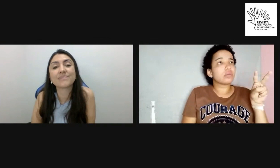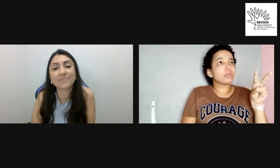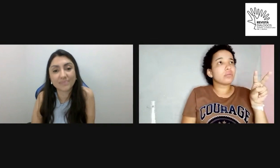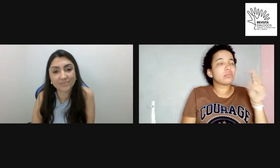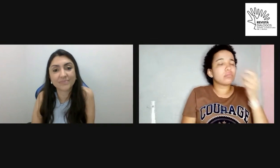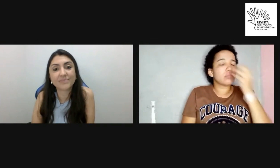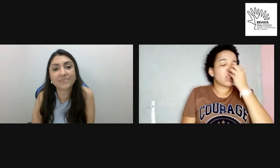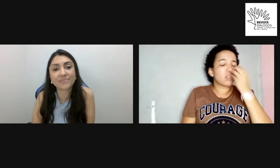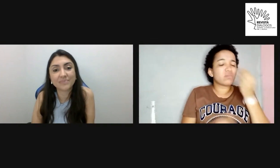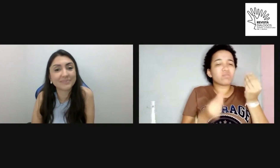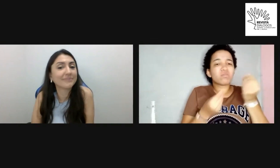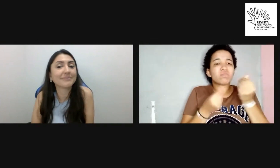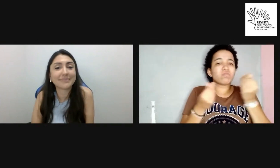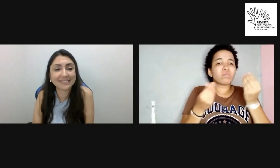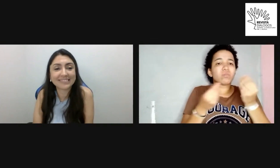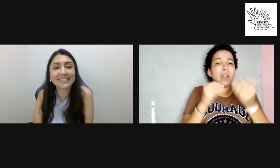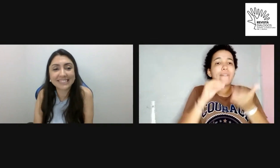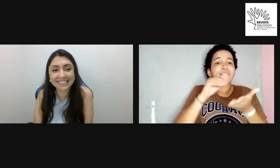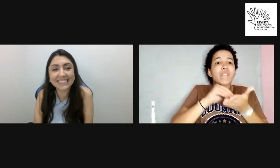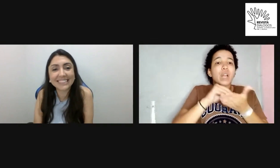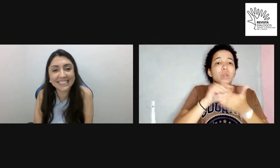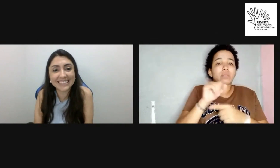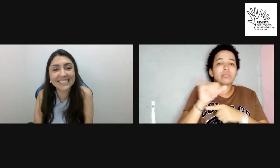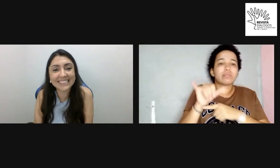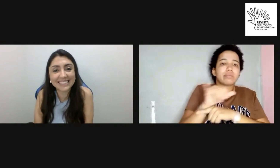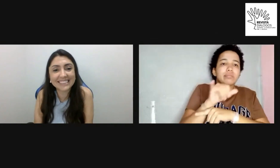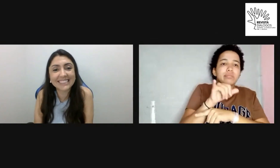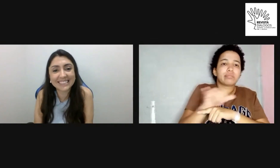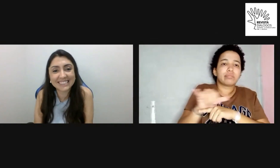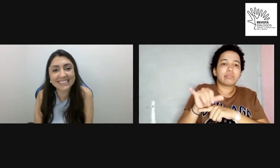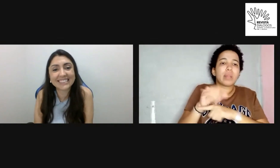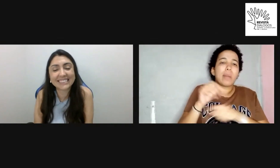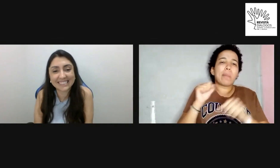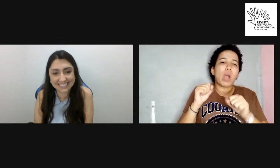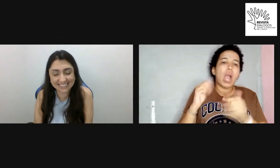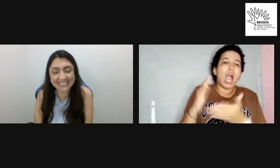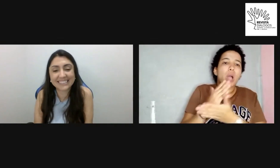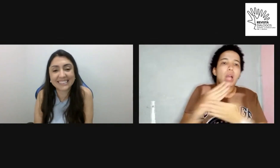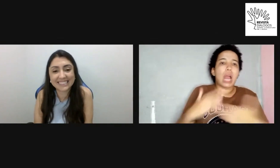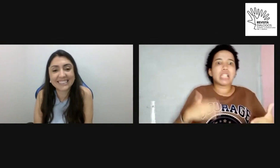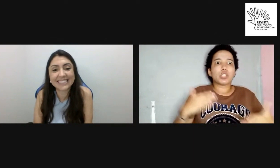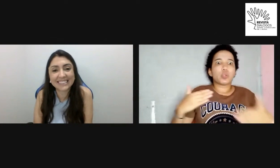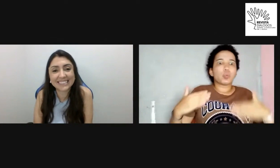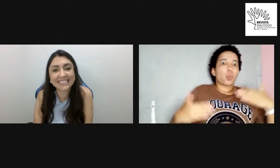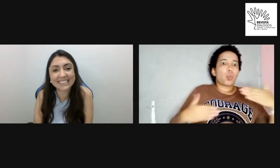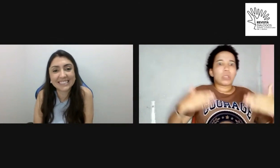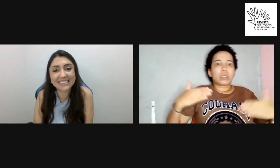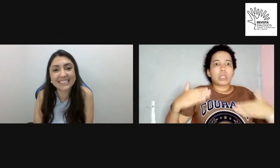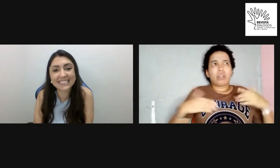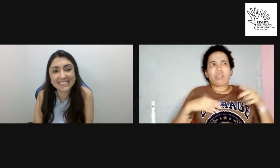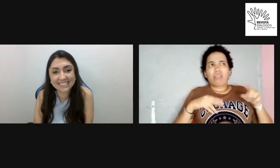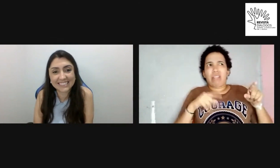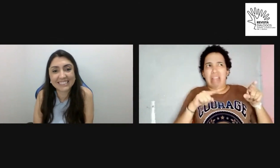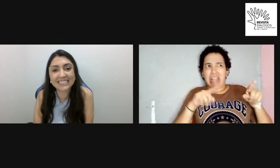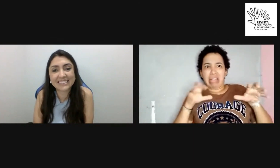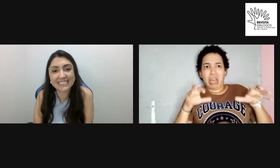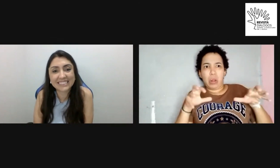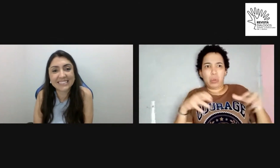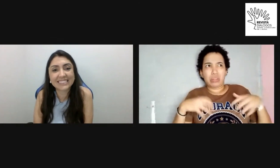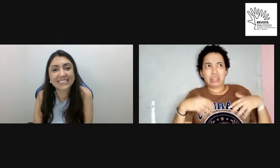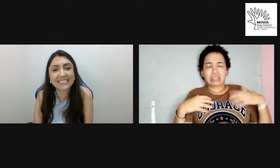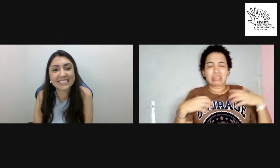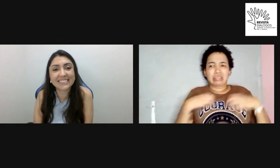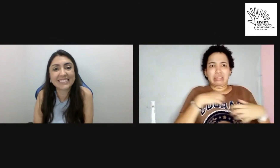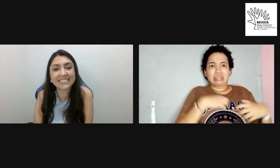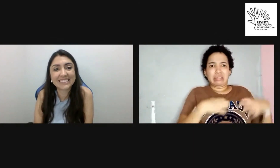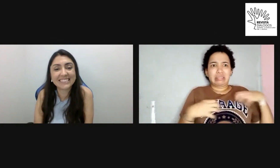com palhaços ouvintes. Falta estratégia. Algumas até se assustam, têm medo, pensam que